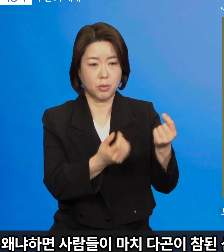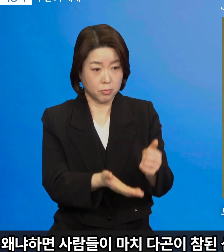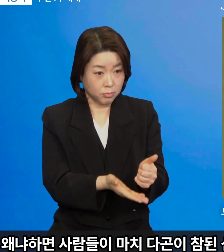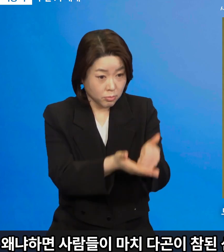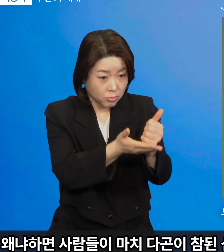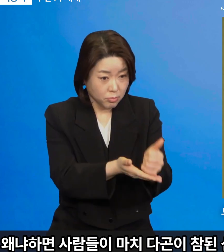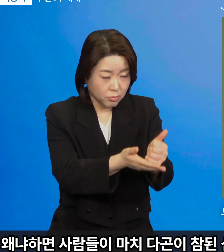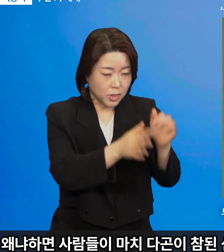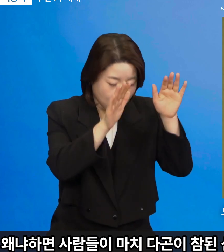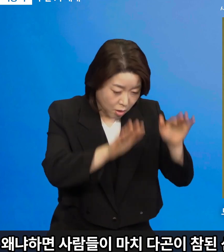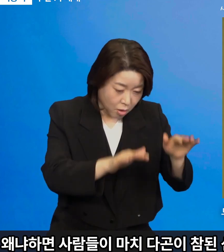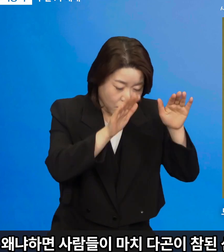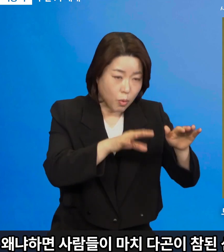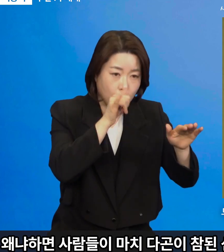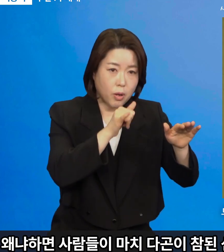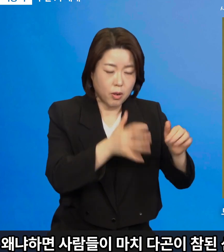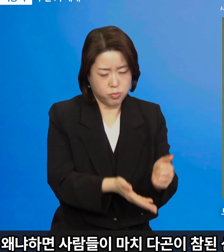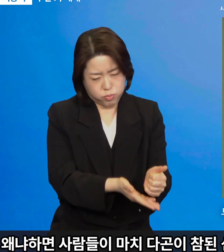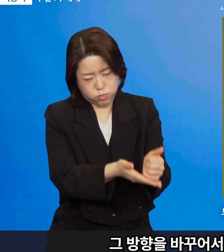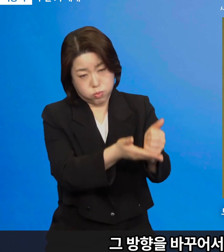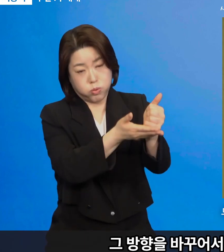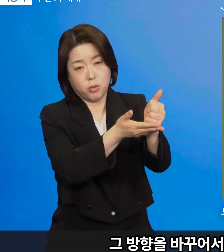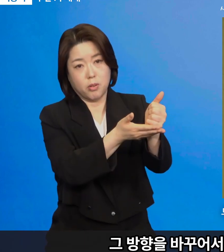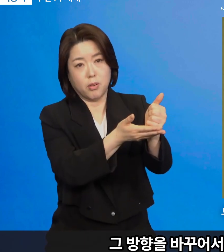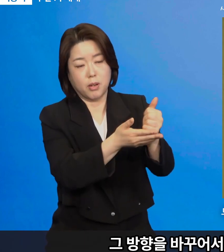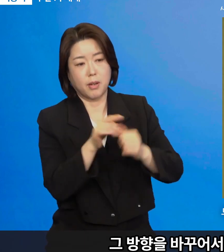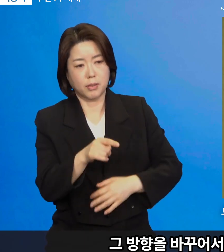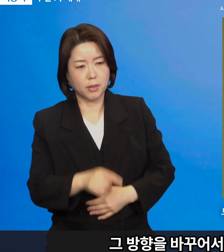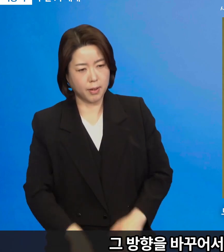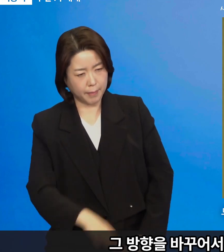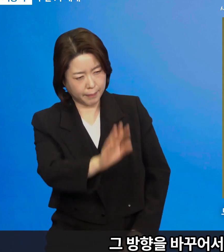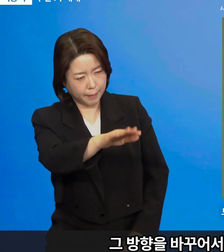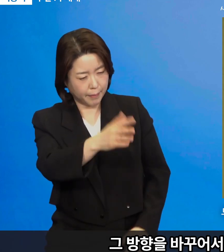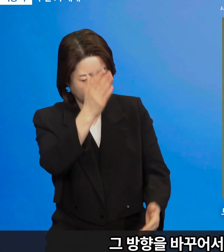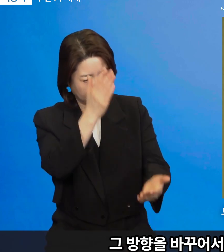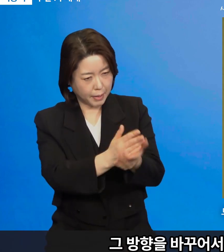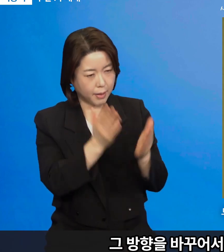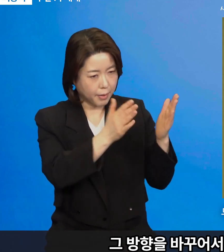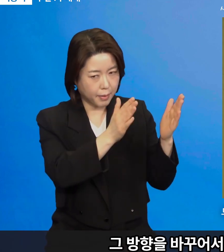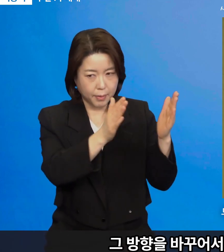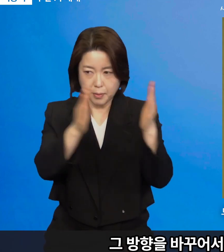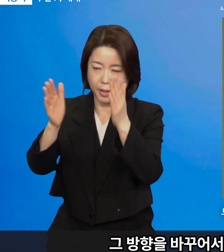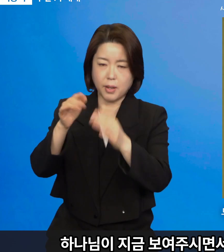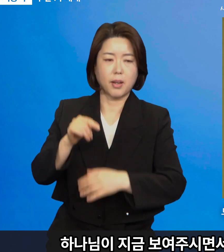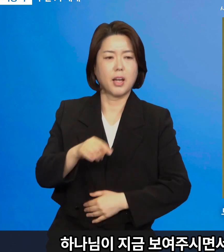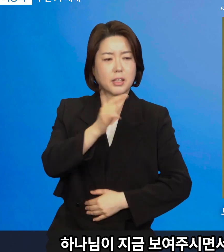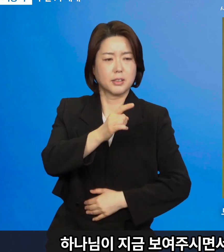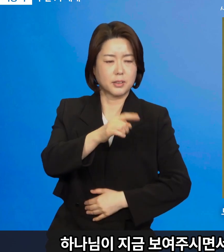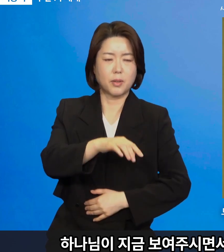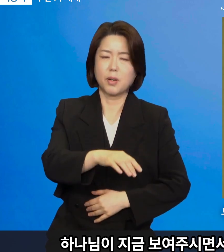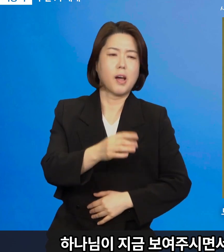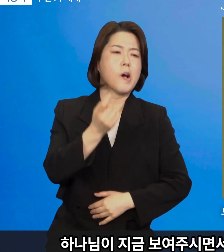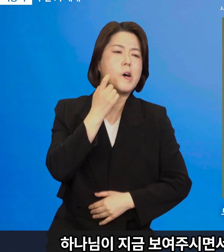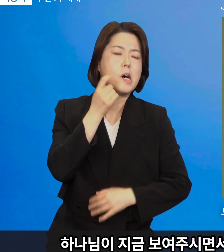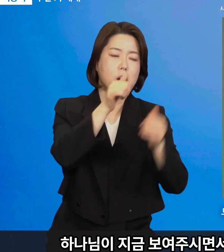때문에, 추앙하니까 그 방향을 바꾸어서 그렇지 않다는 것을 하나님이